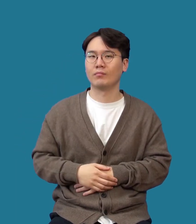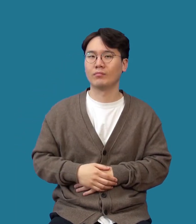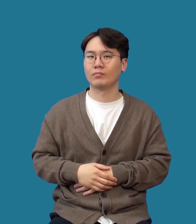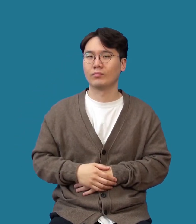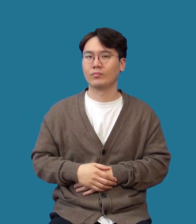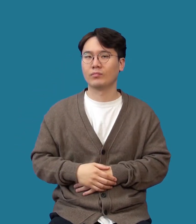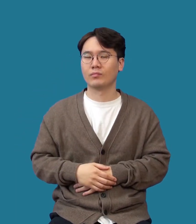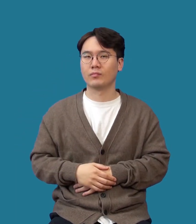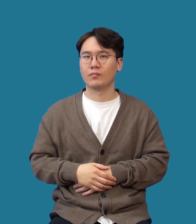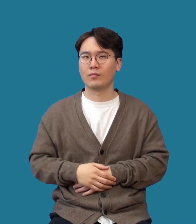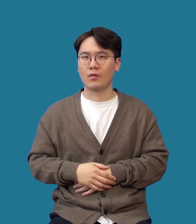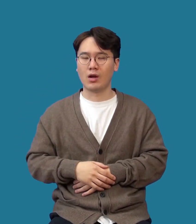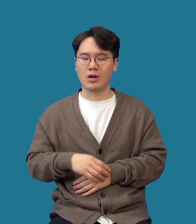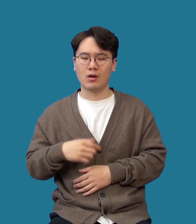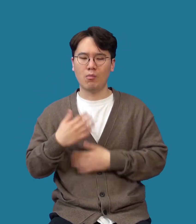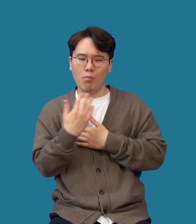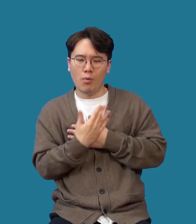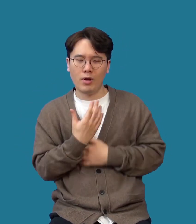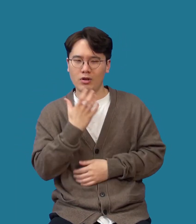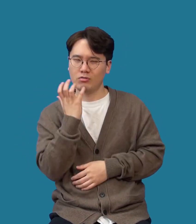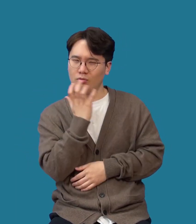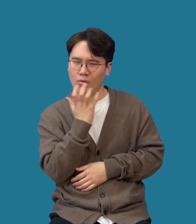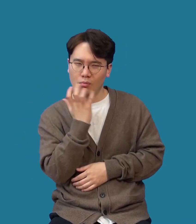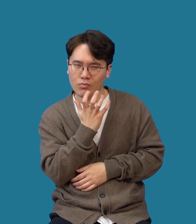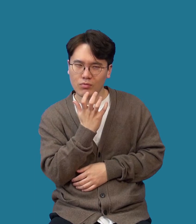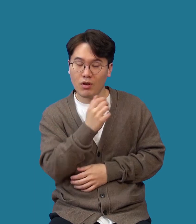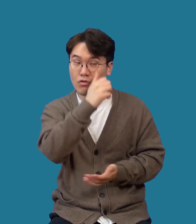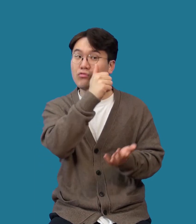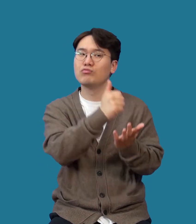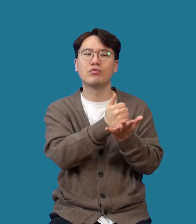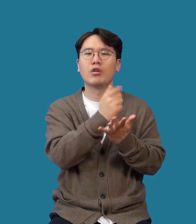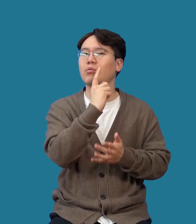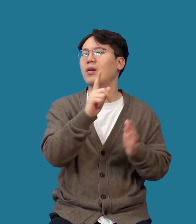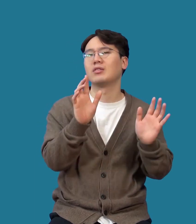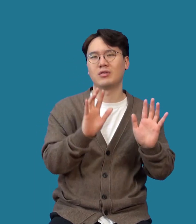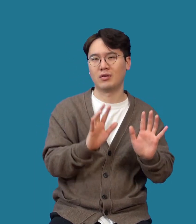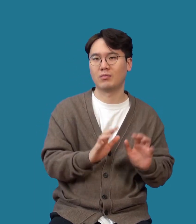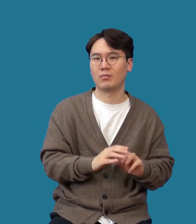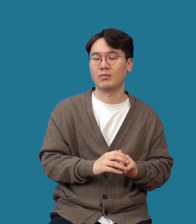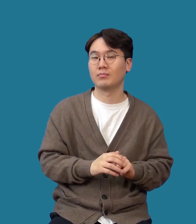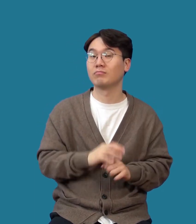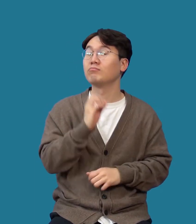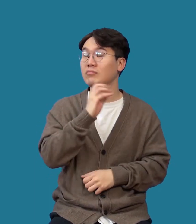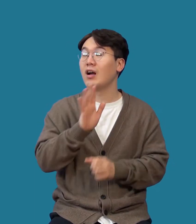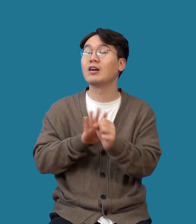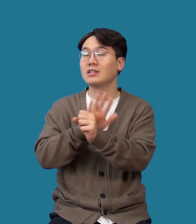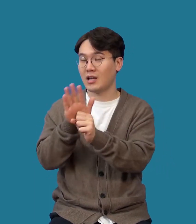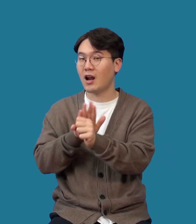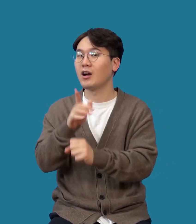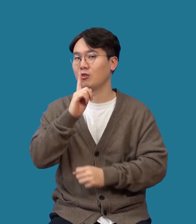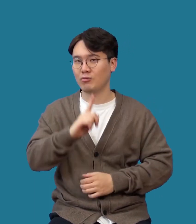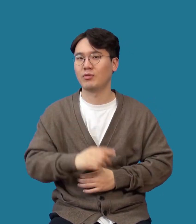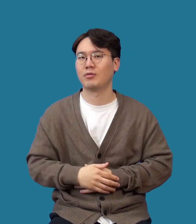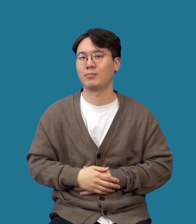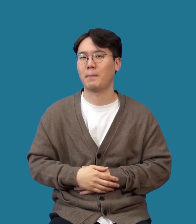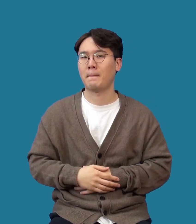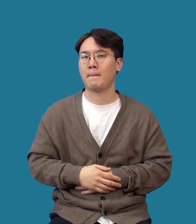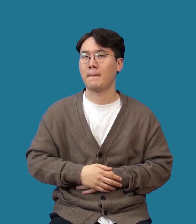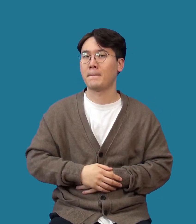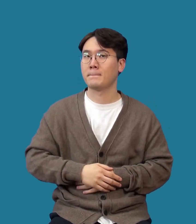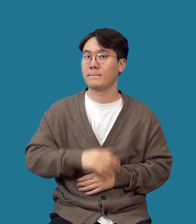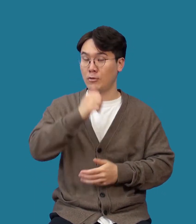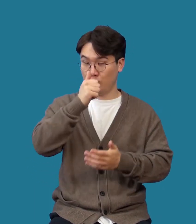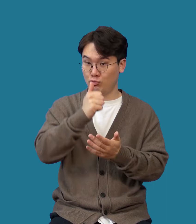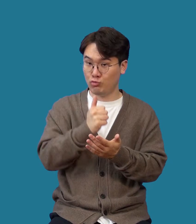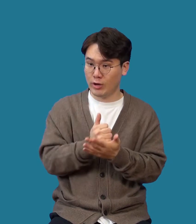정욕을 죄라고 하지 않고 사랑이라고 하고 로맨스라고 합니다. 죄를 죄로 알지 못하니까 죄를